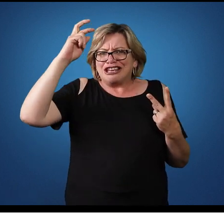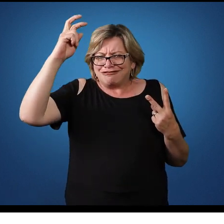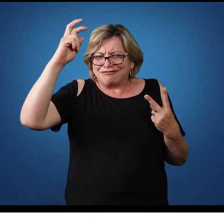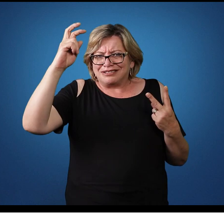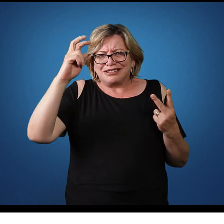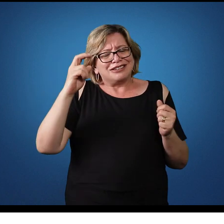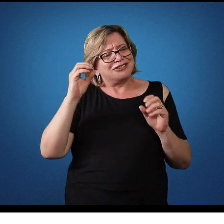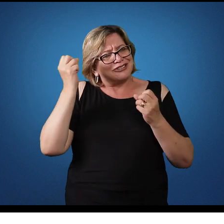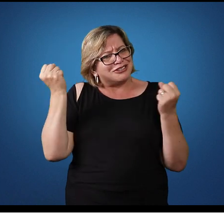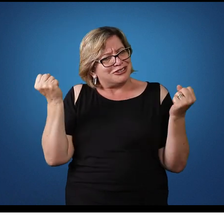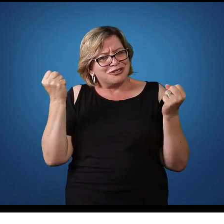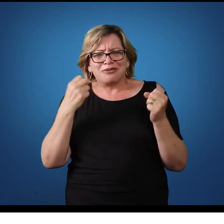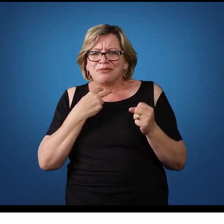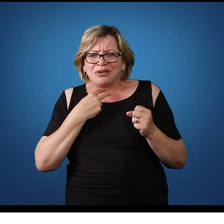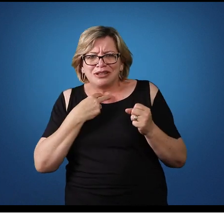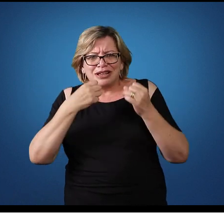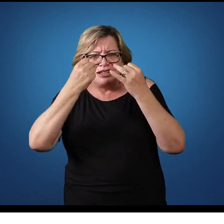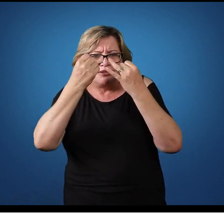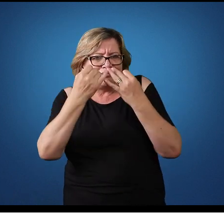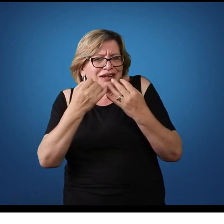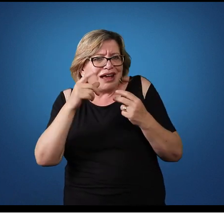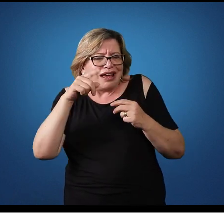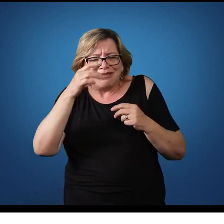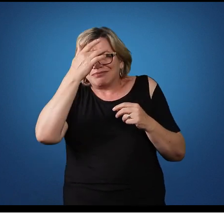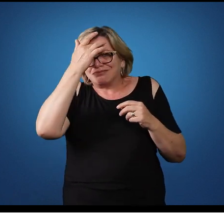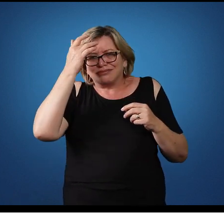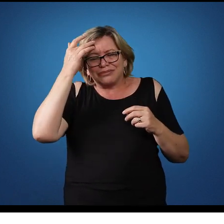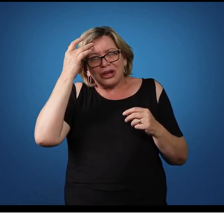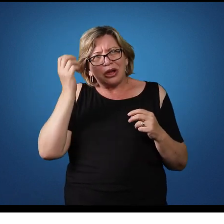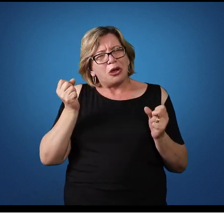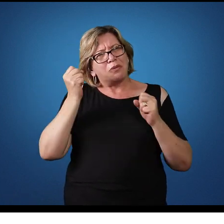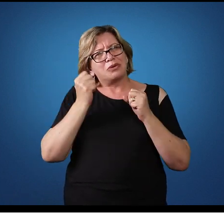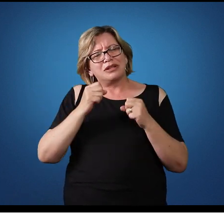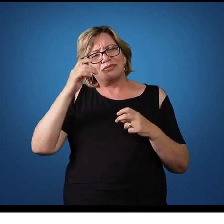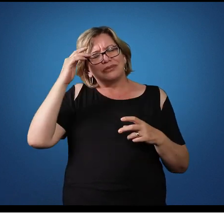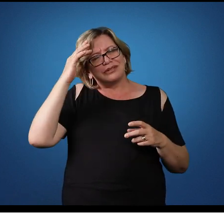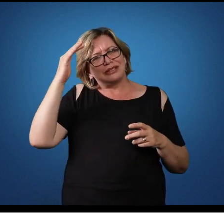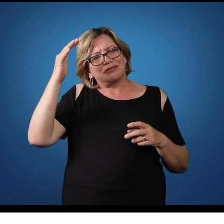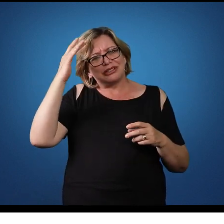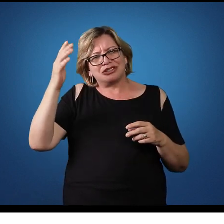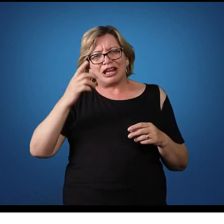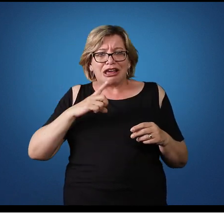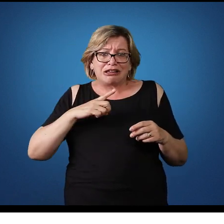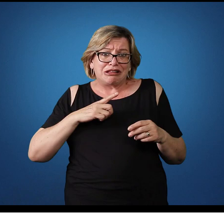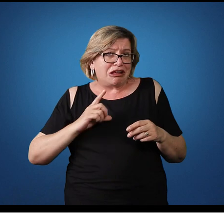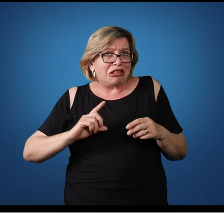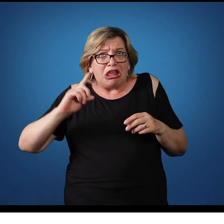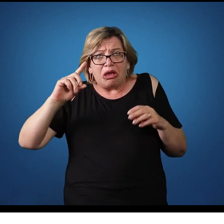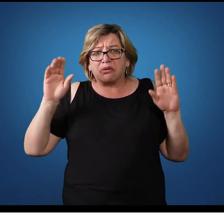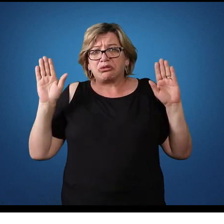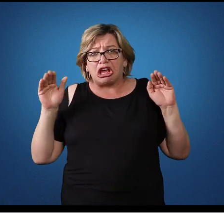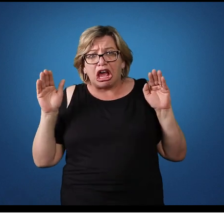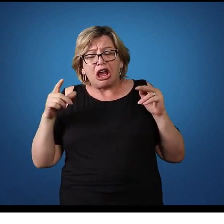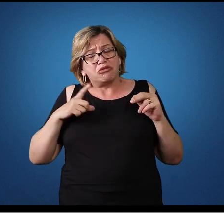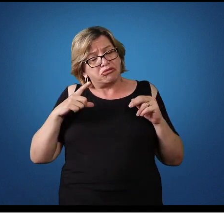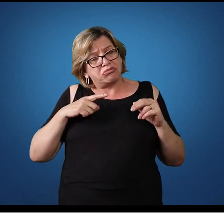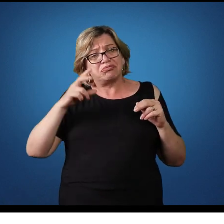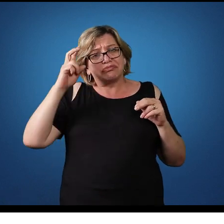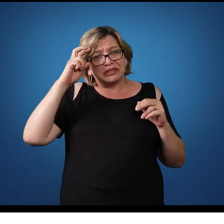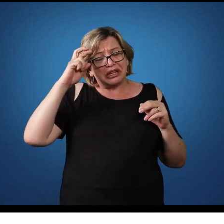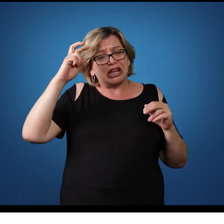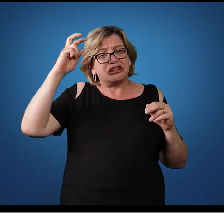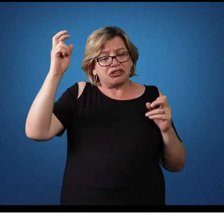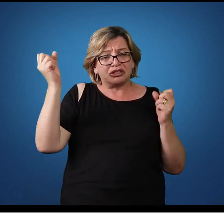significa tampouco que ele seja homem. Nós podemos imaginar que há, por exemplo, deuses ou anjos que têm razão, que são capazes